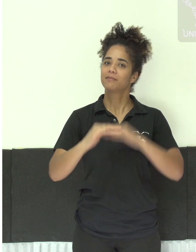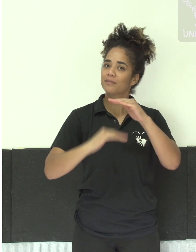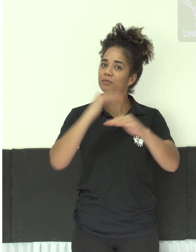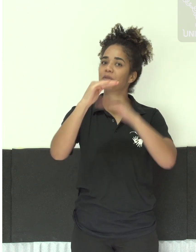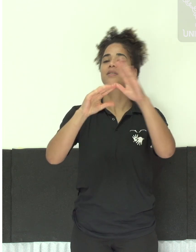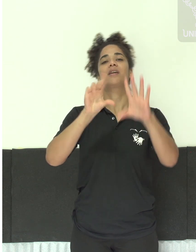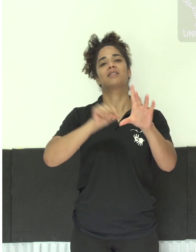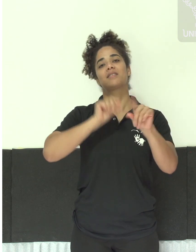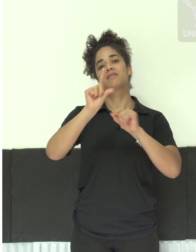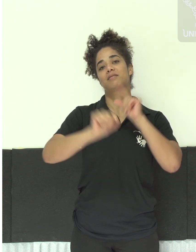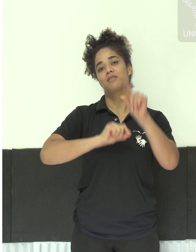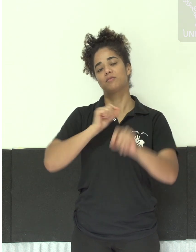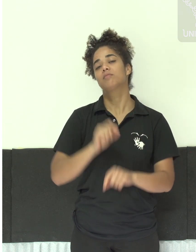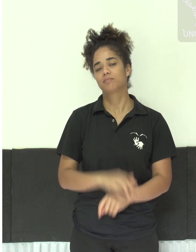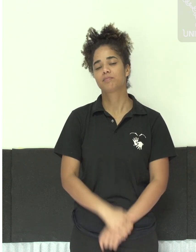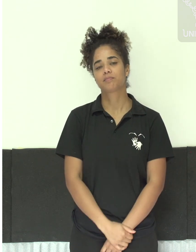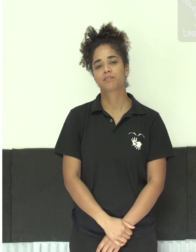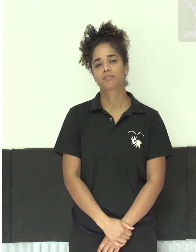seletivo.